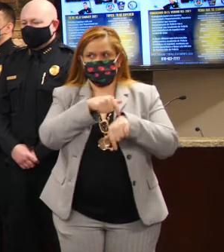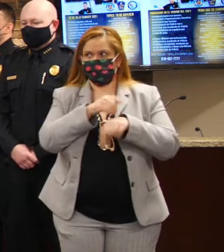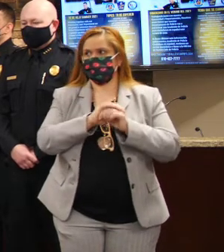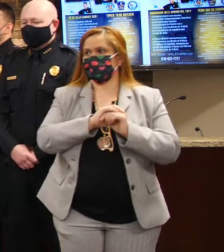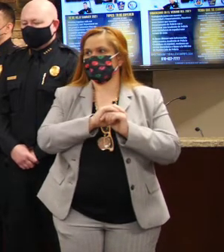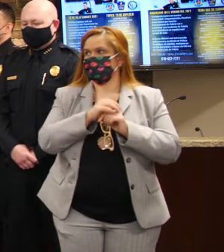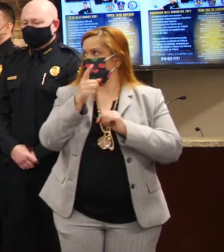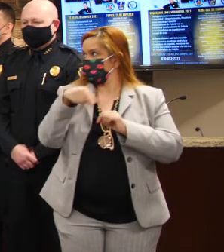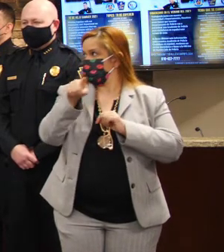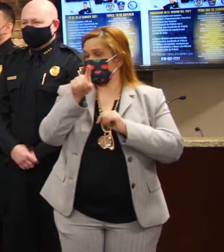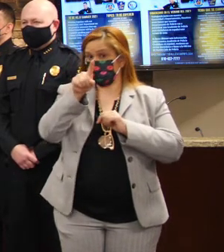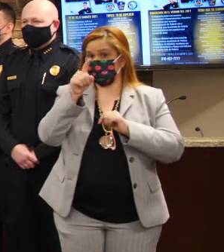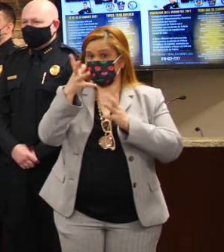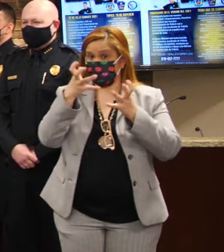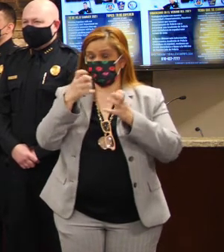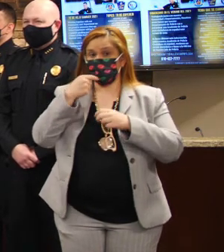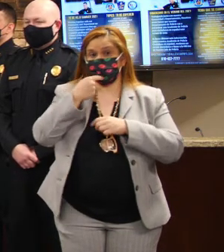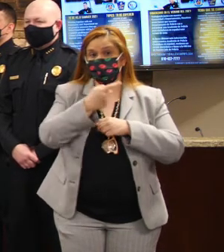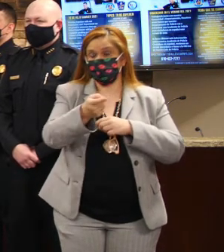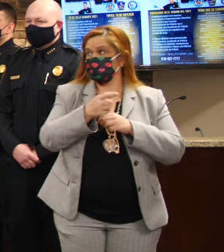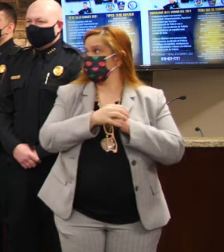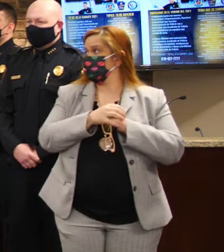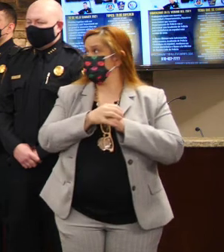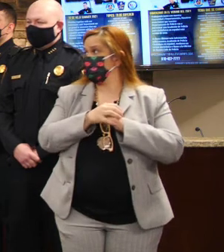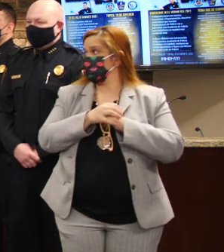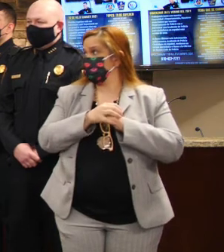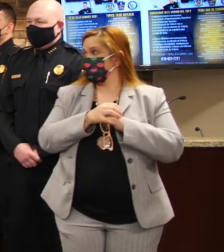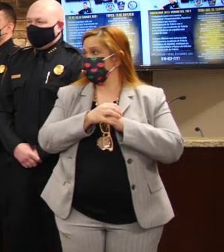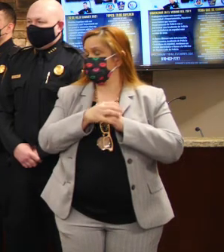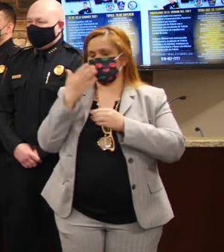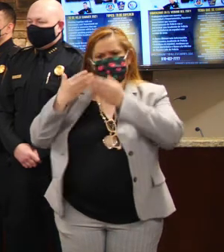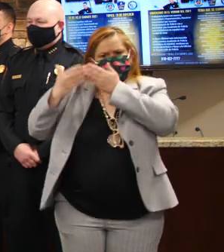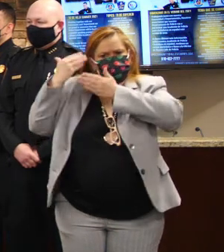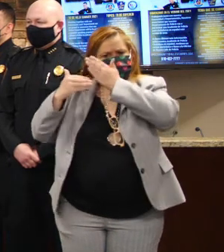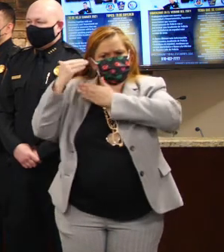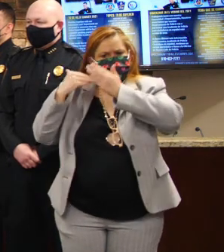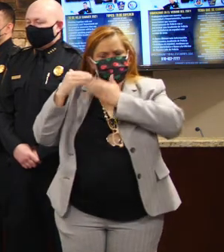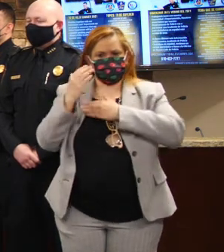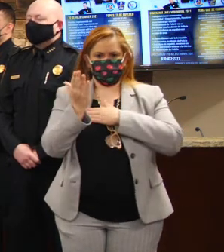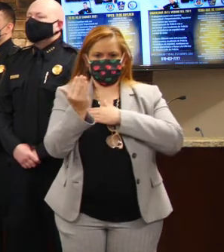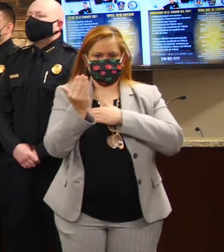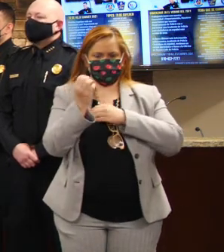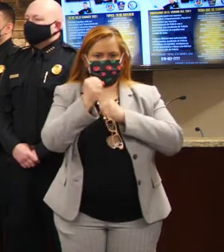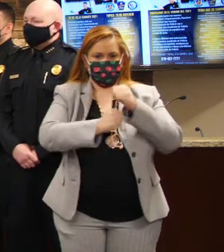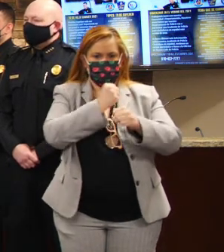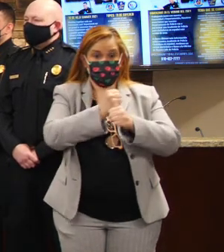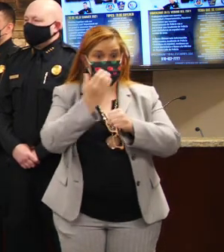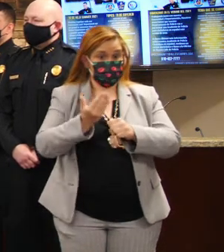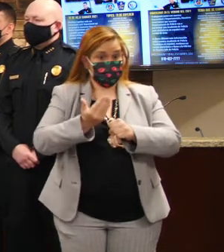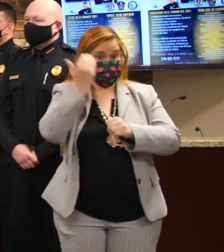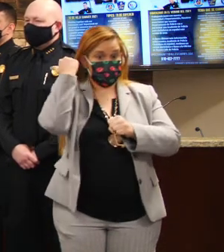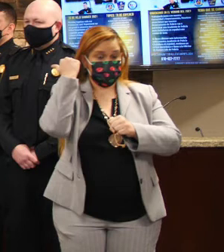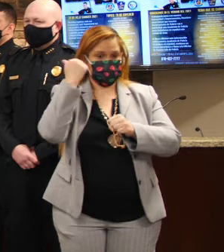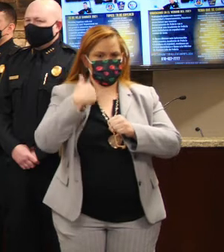Si usted me dice a mí, 25 años atrás, en 1995, que